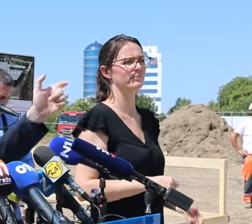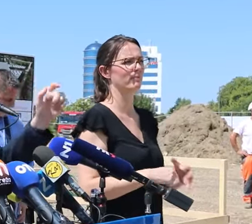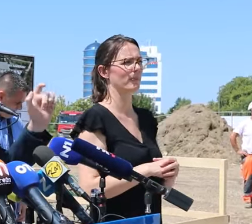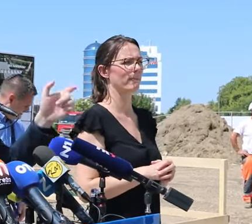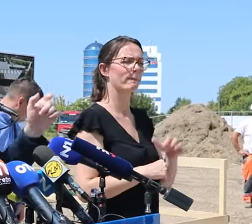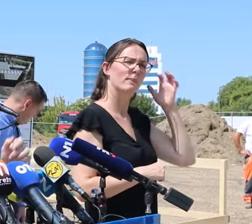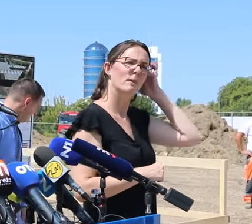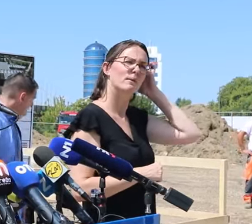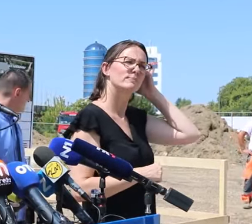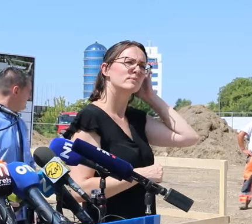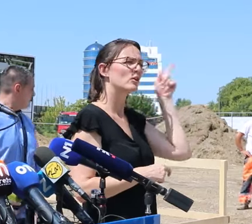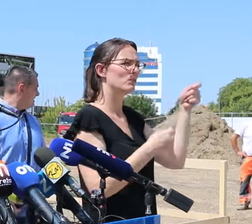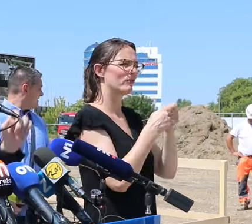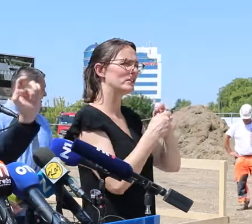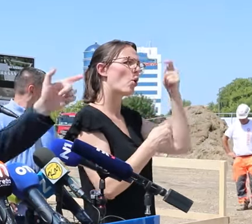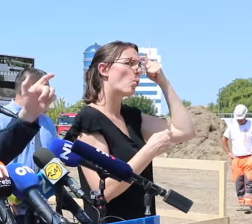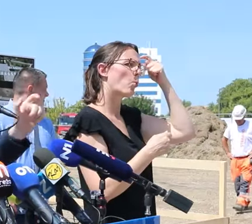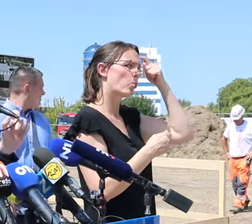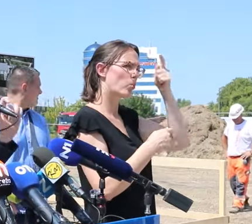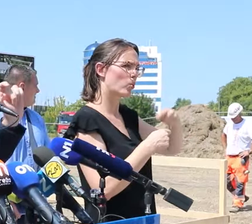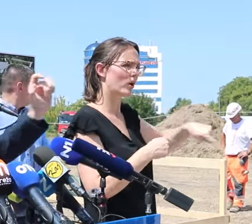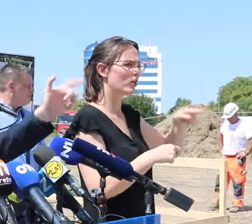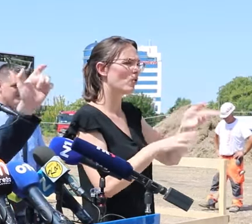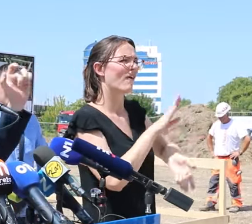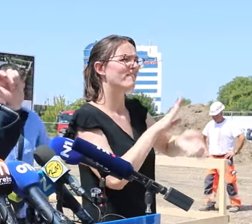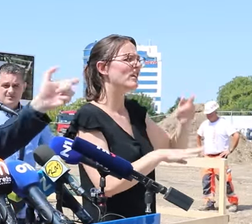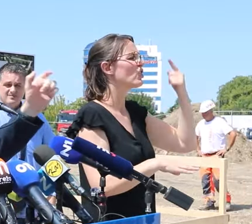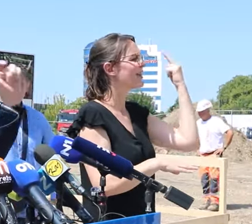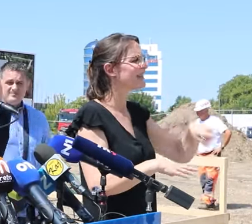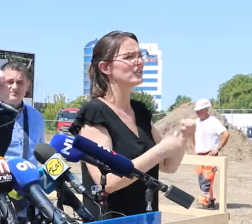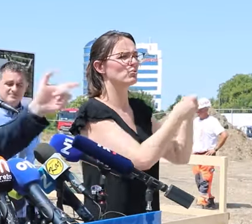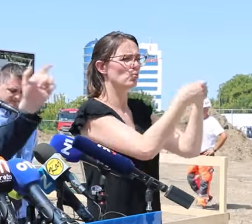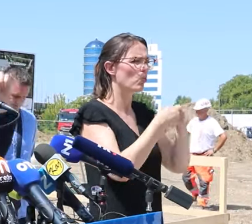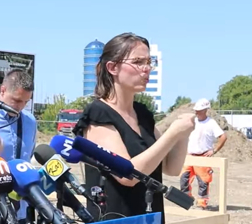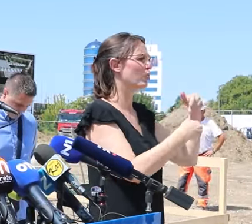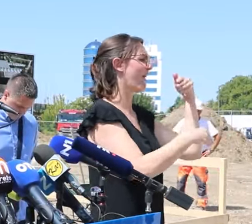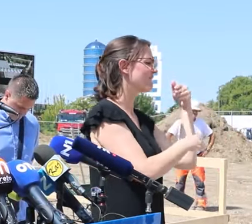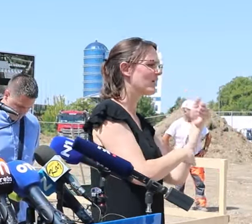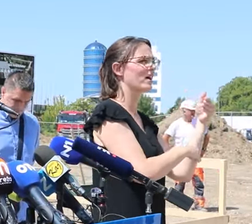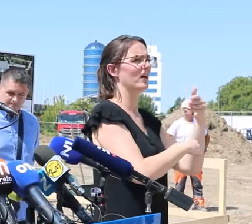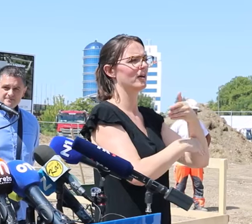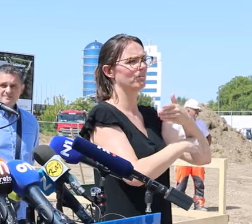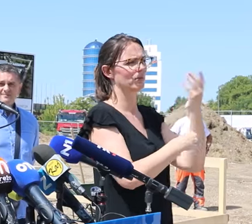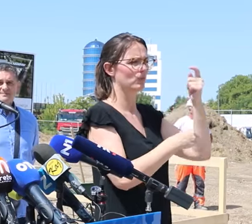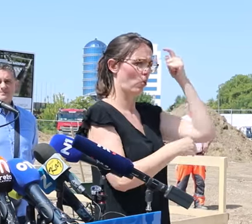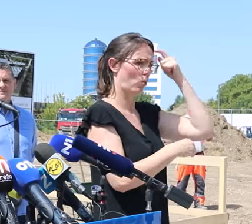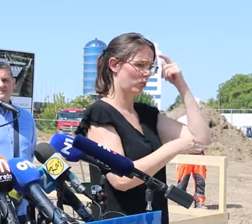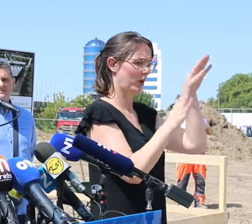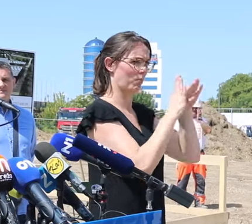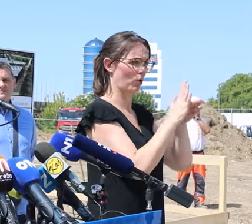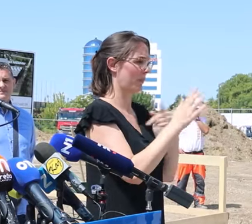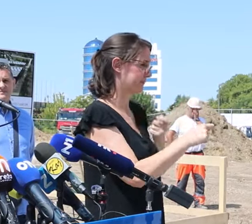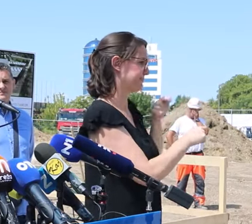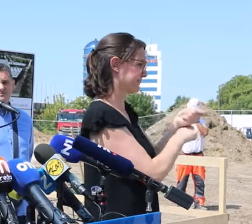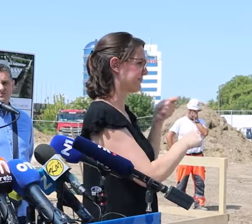uglavnom tema, kultura, znači tamo je preko 1000 udruga, organizacija, firmi, što se tiče kulturnih programa financirano iz